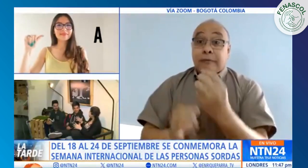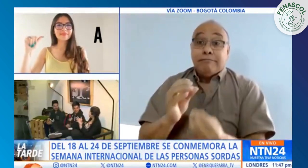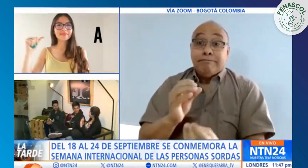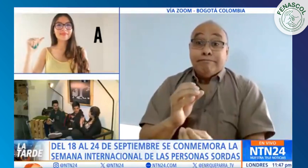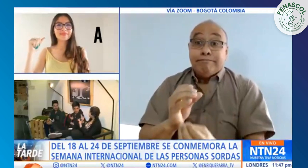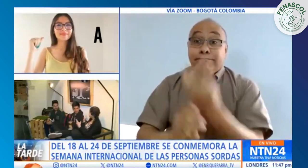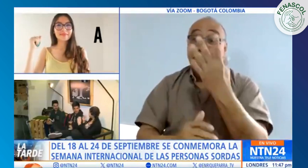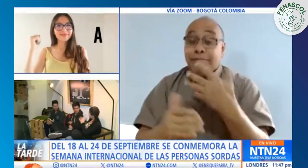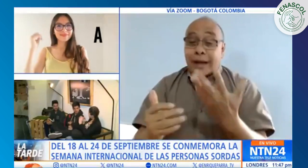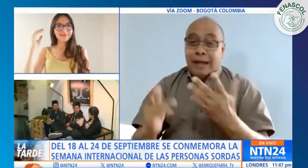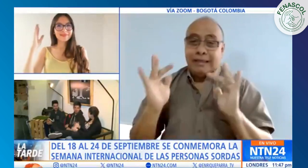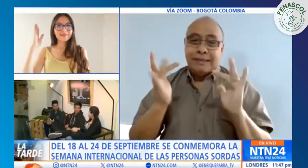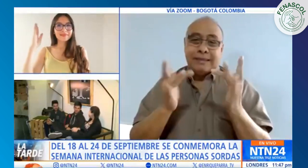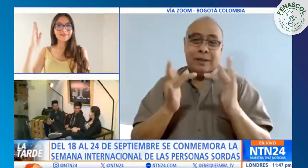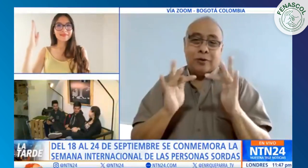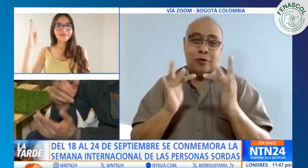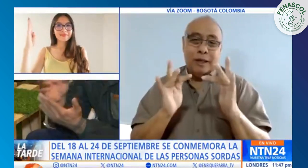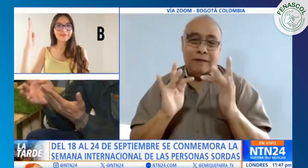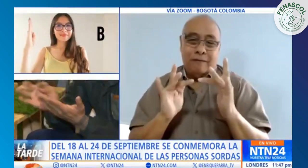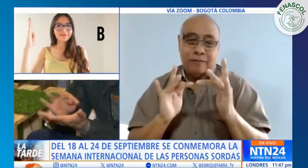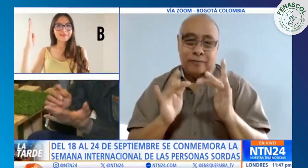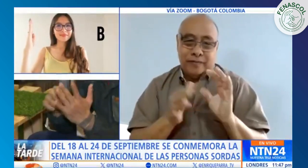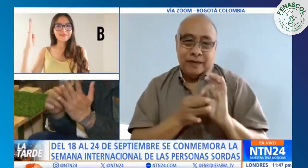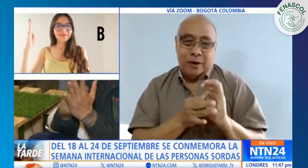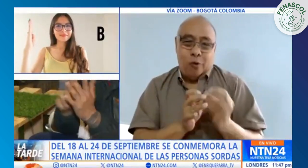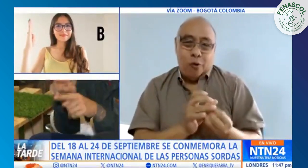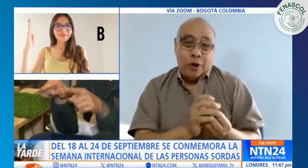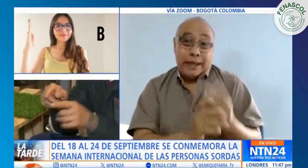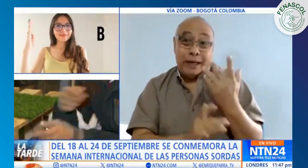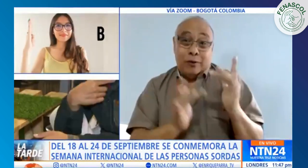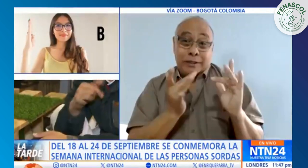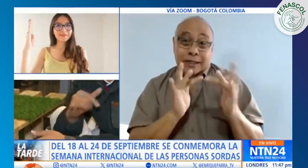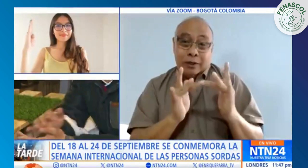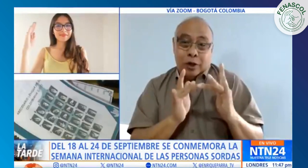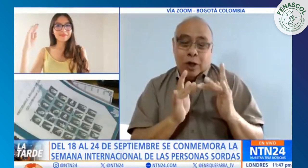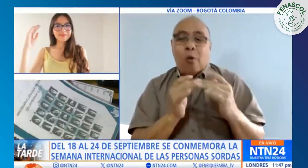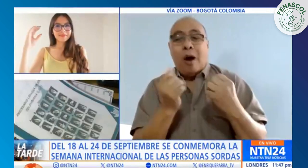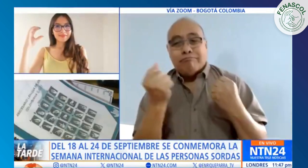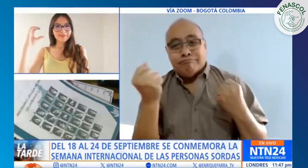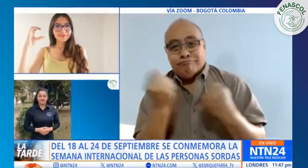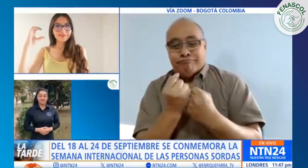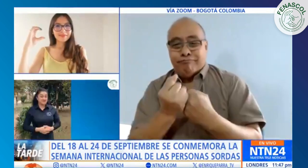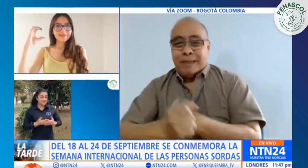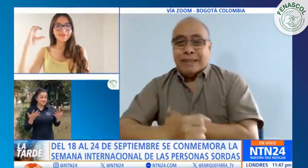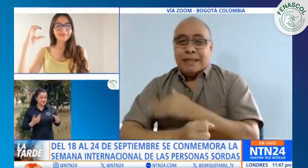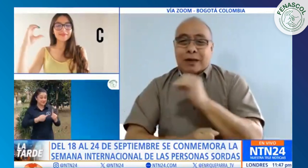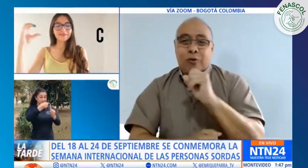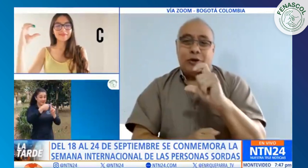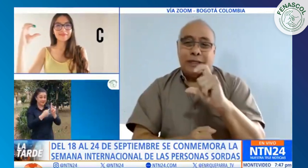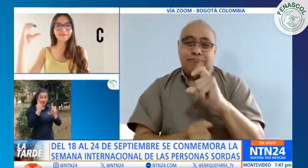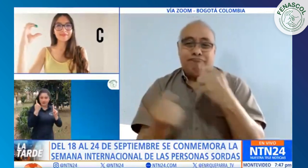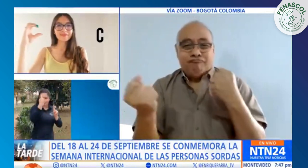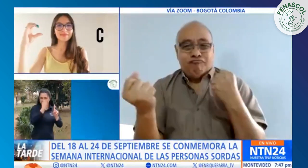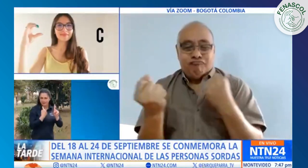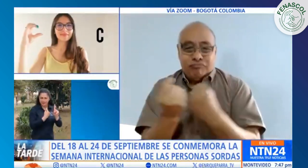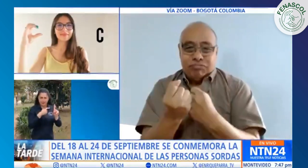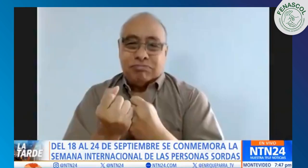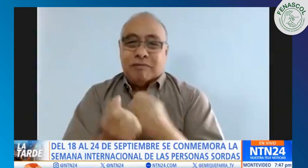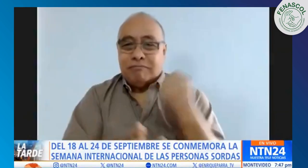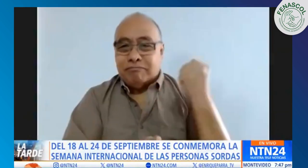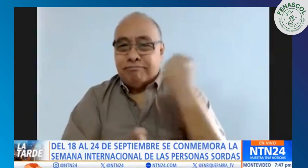Ministerio de las TIC, FENASCOL generó un proyecto llamado Centro de Relevo,